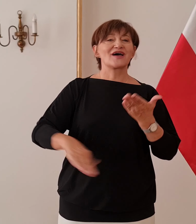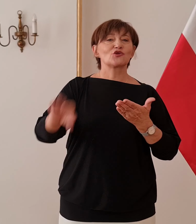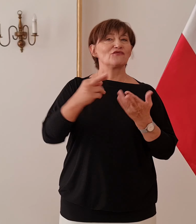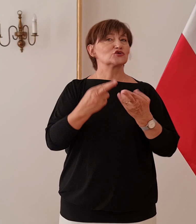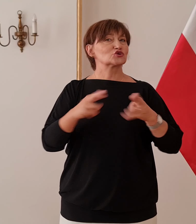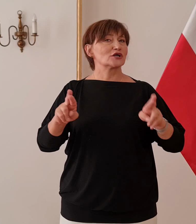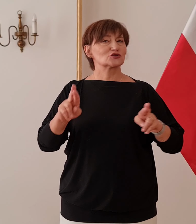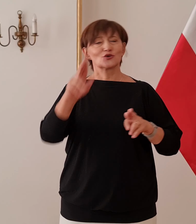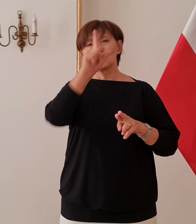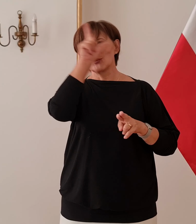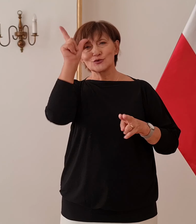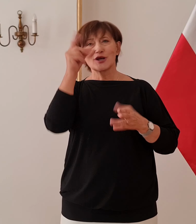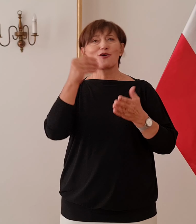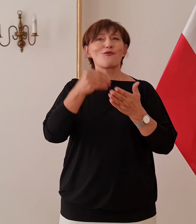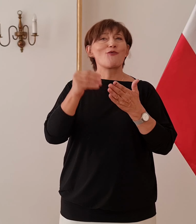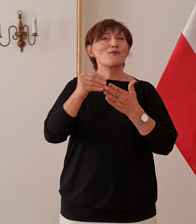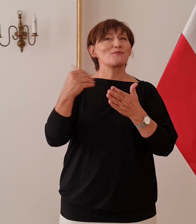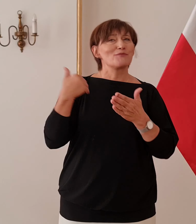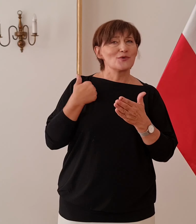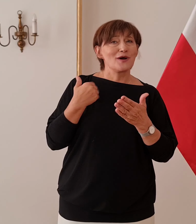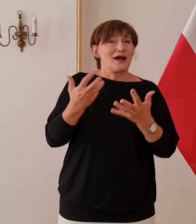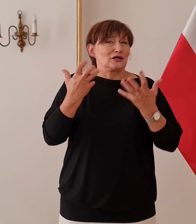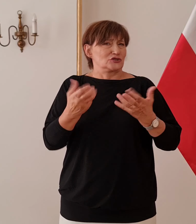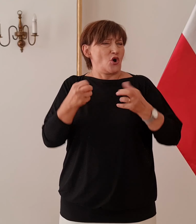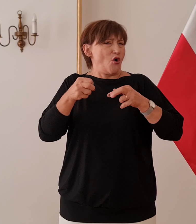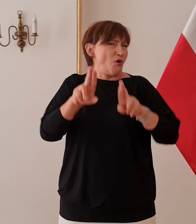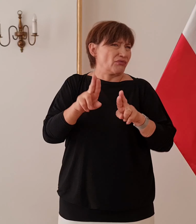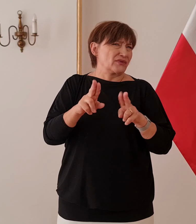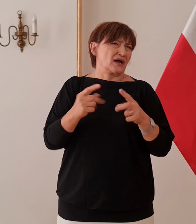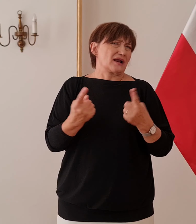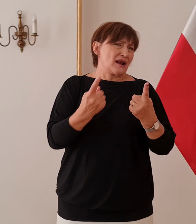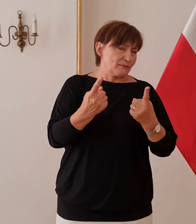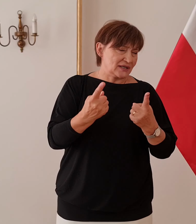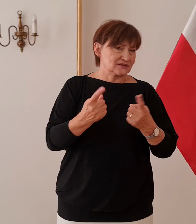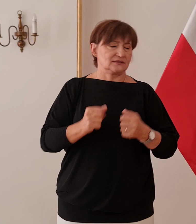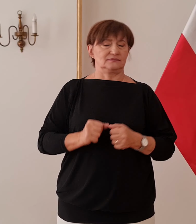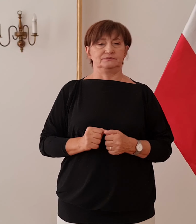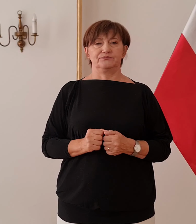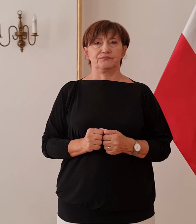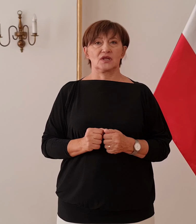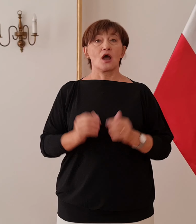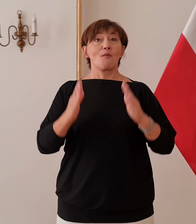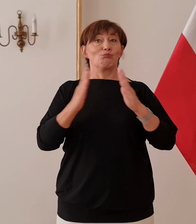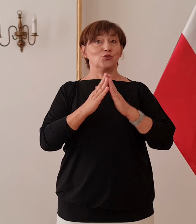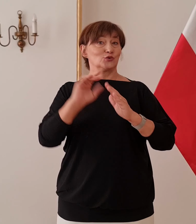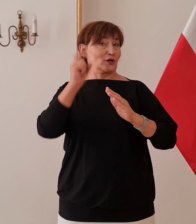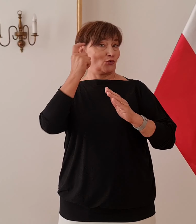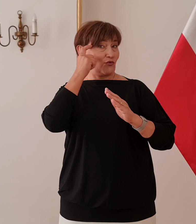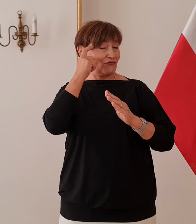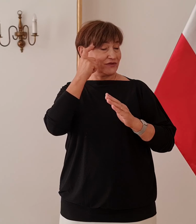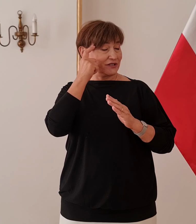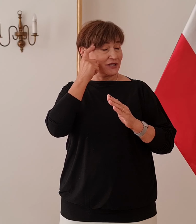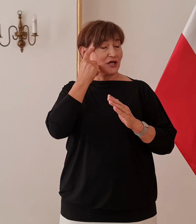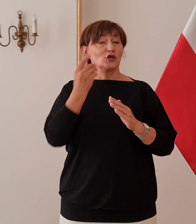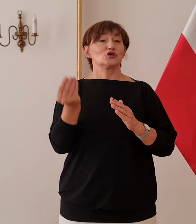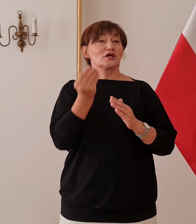Konsumenta. Załatwisz także sprawy związane z